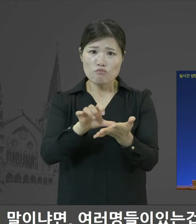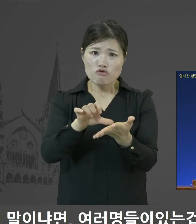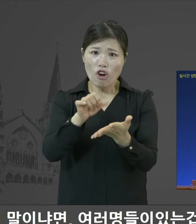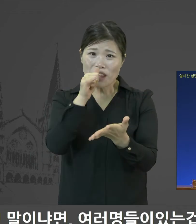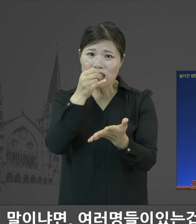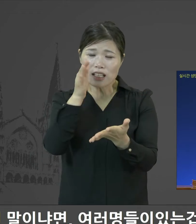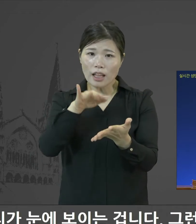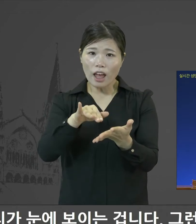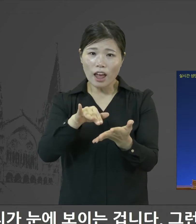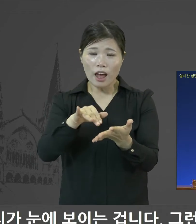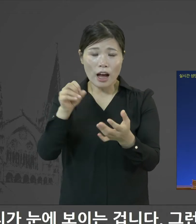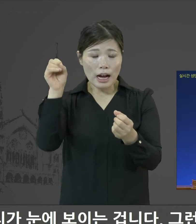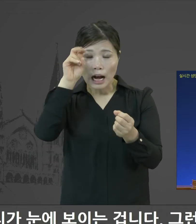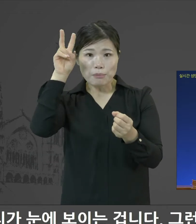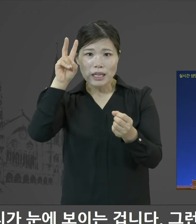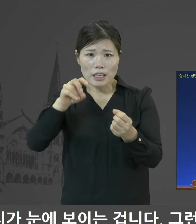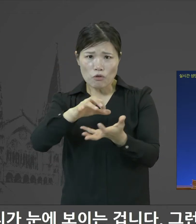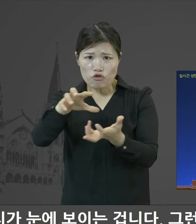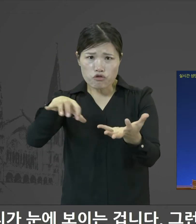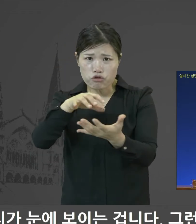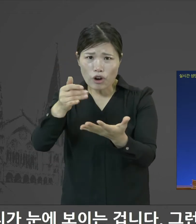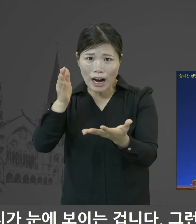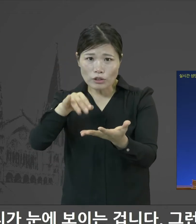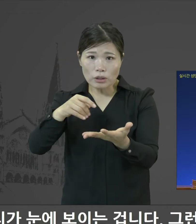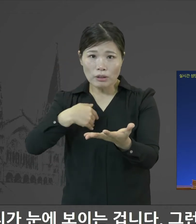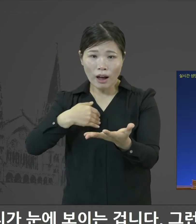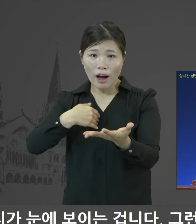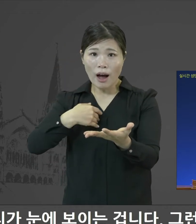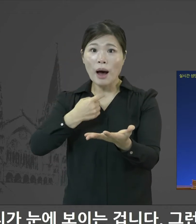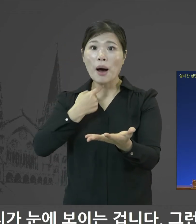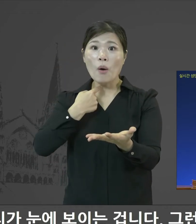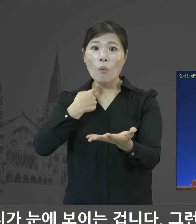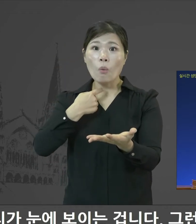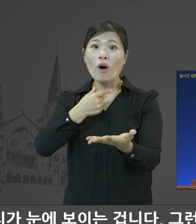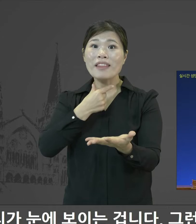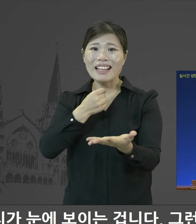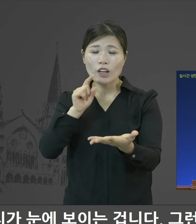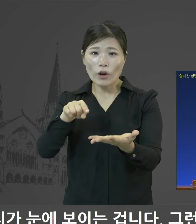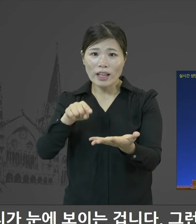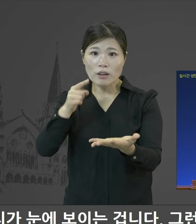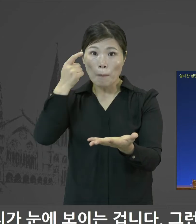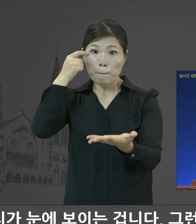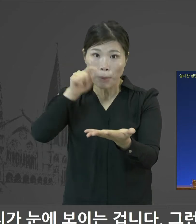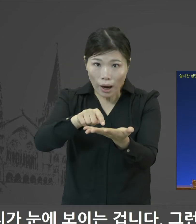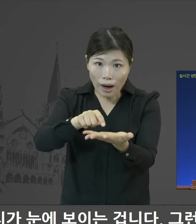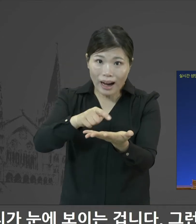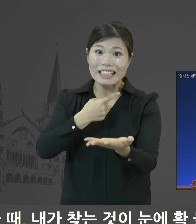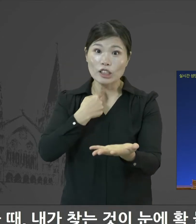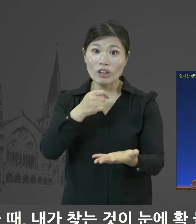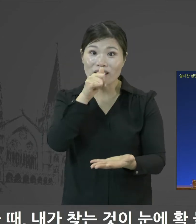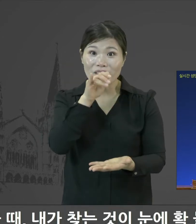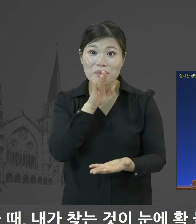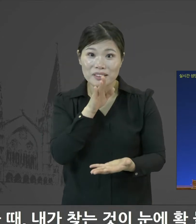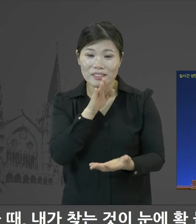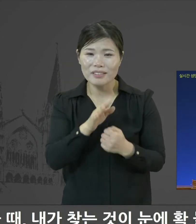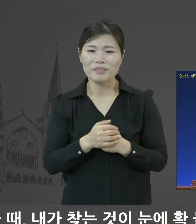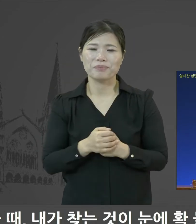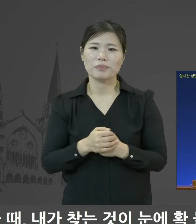그 물건 혹은 그 사람이 눈에 확 들어오는 겁니다. 그런 장면이에요. 물론